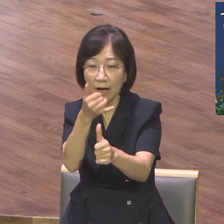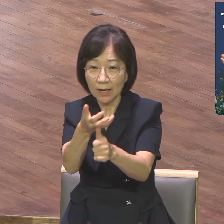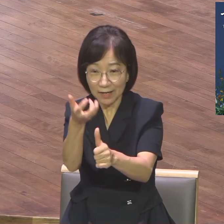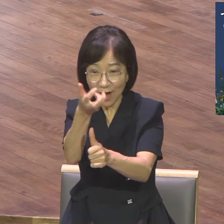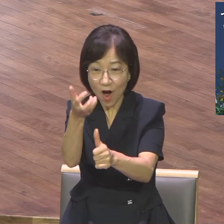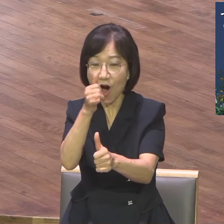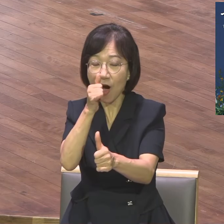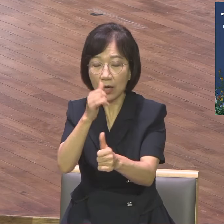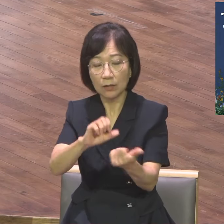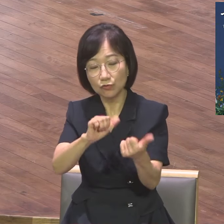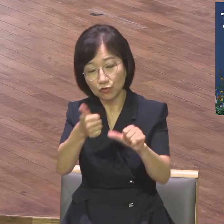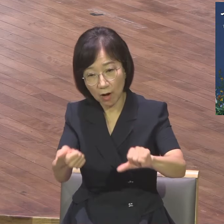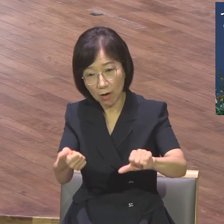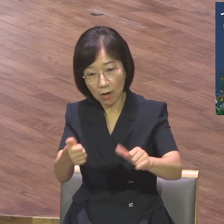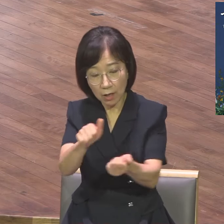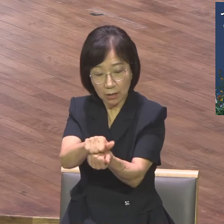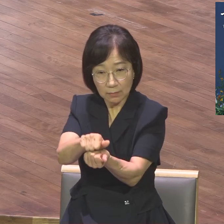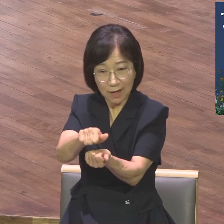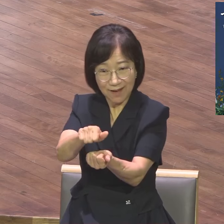육체는 먼지로